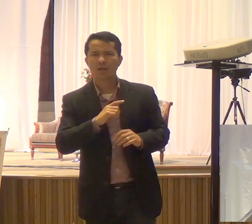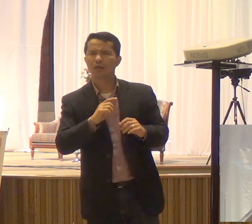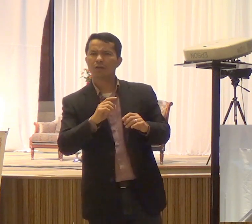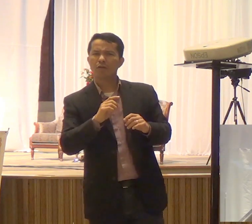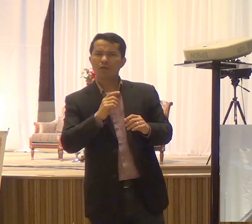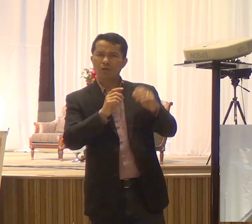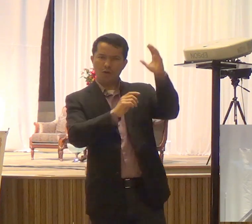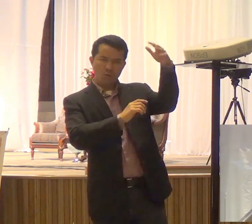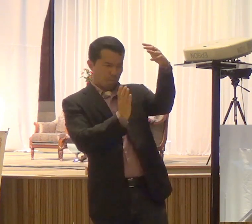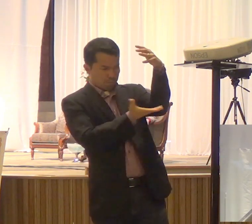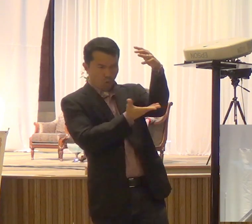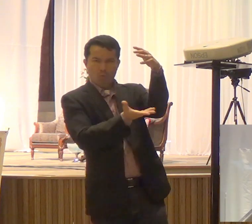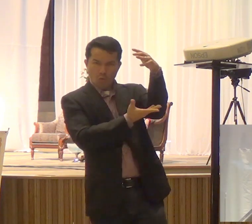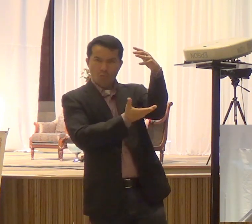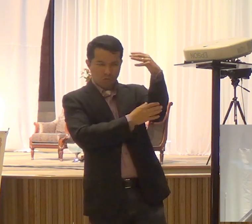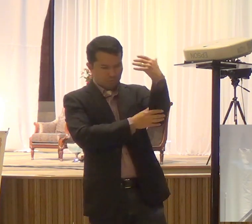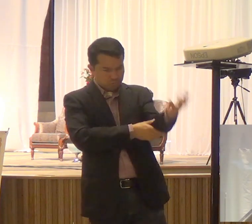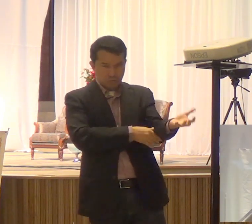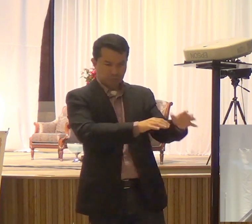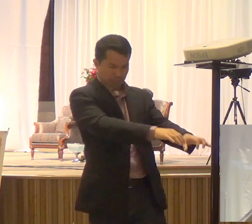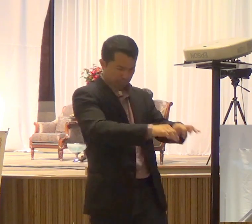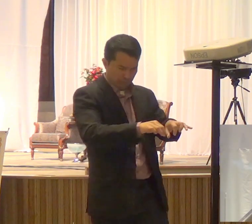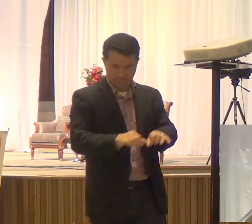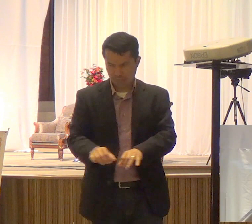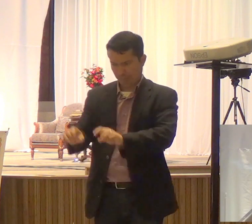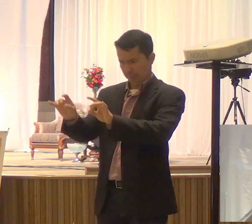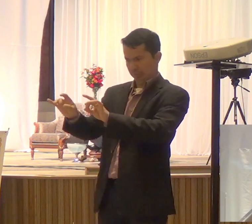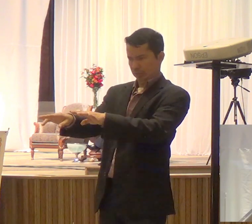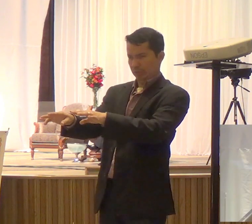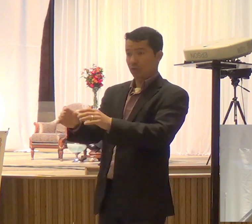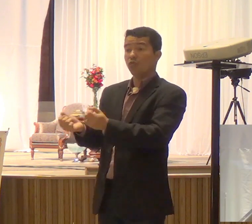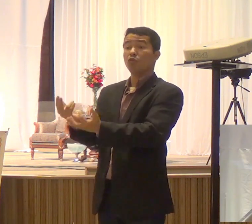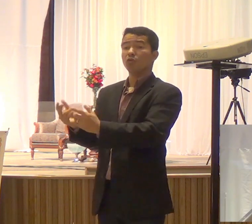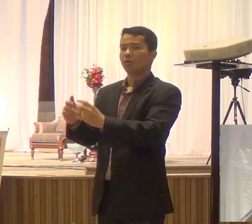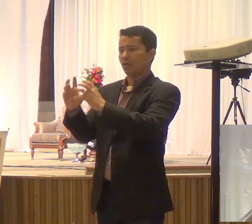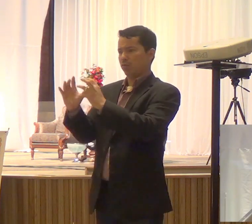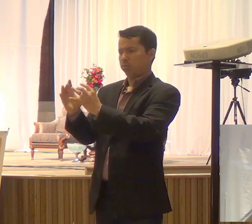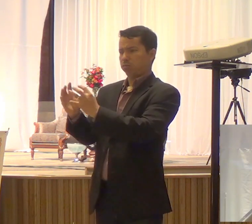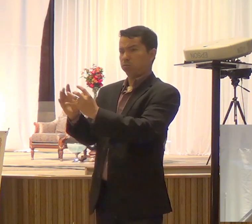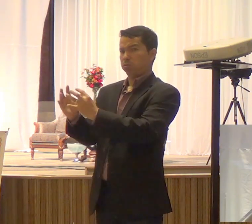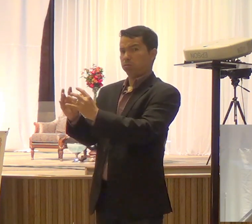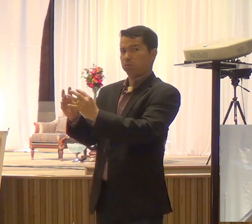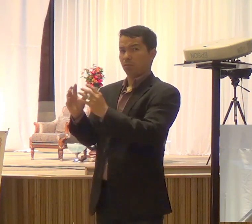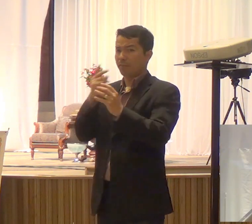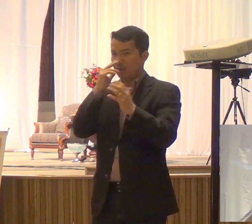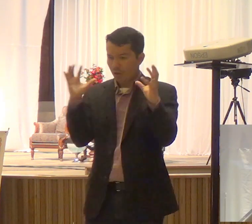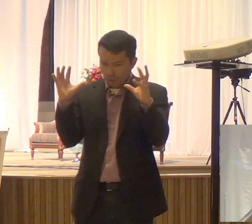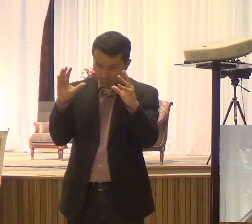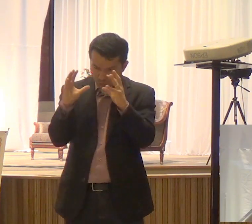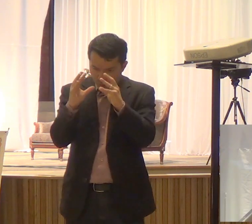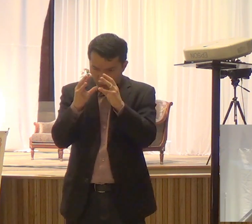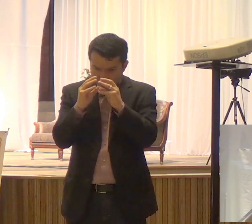extremidades consome o fogo, e o meio dela fica também queimado. Ele está falando desse graveto,